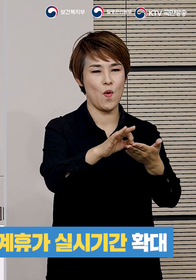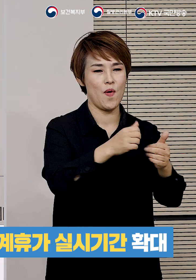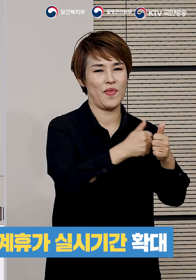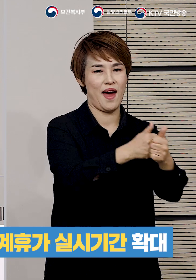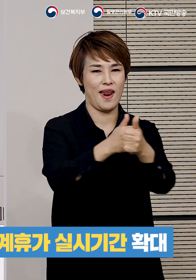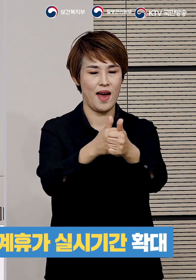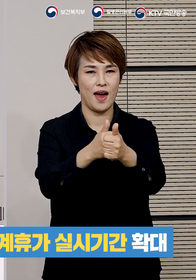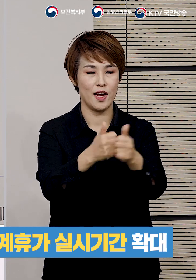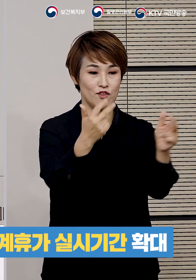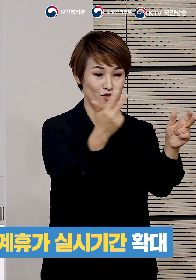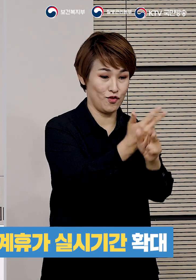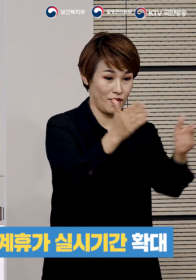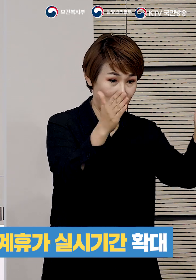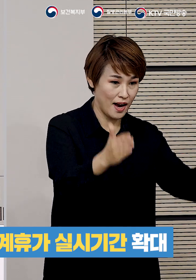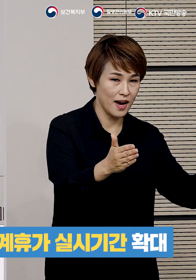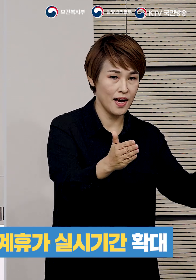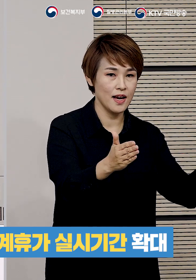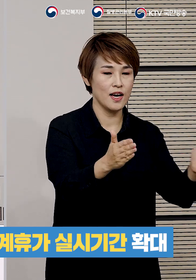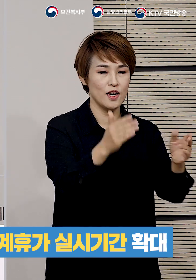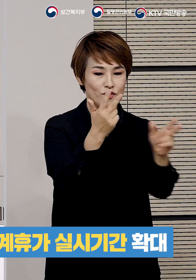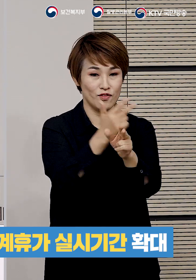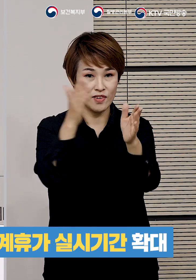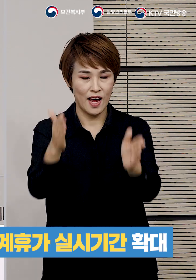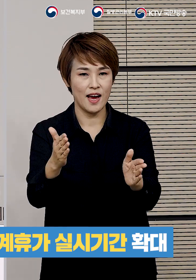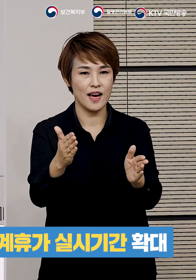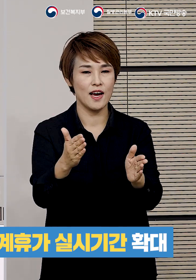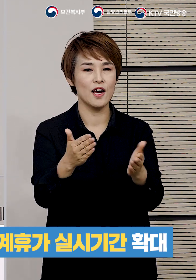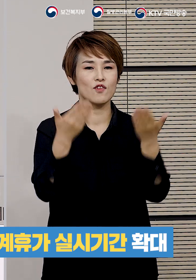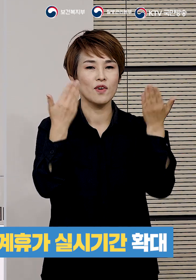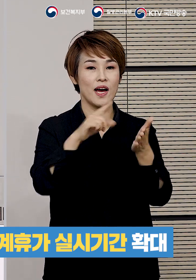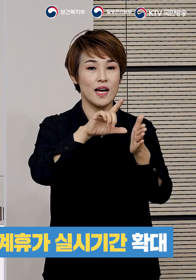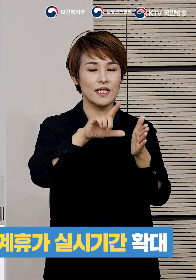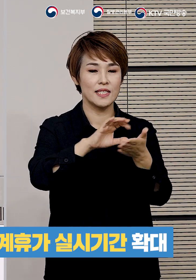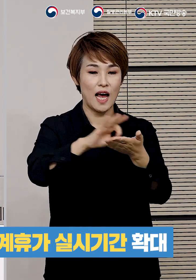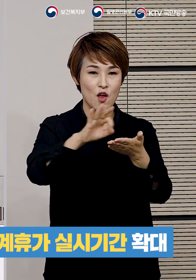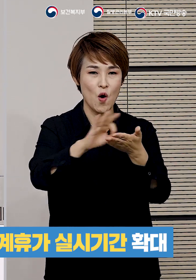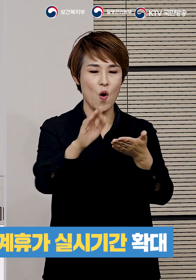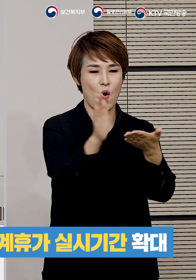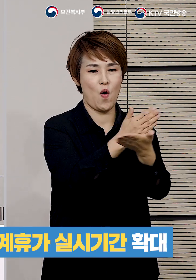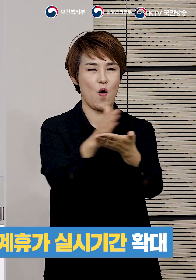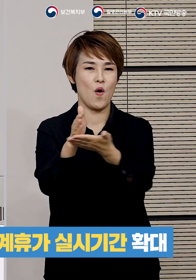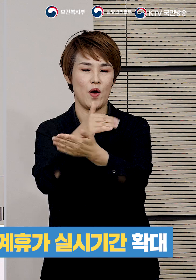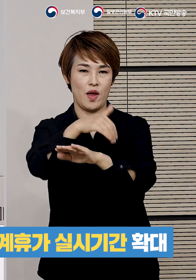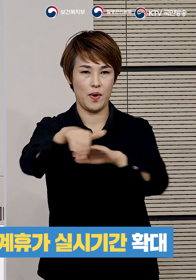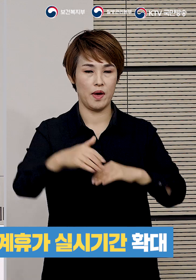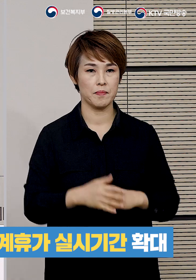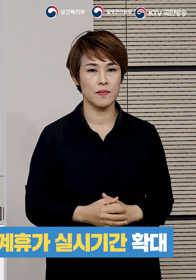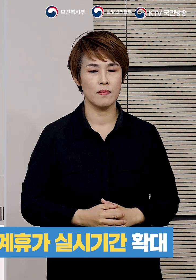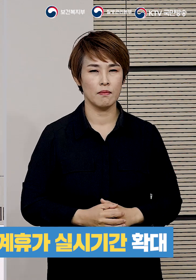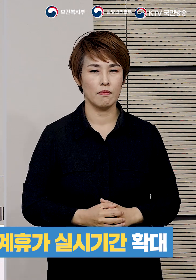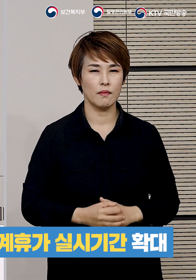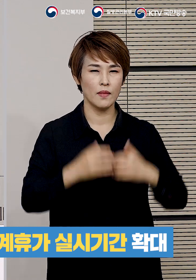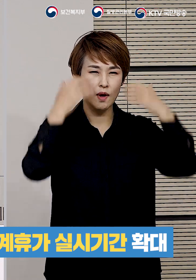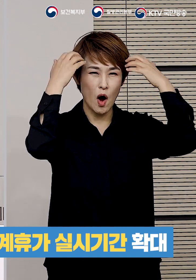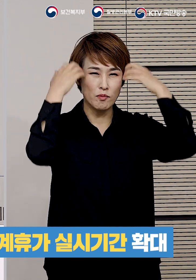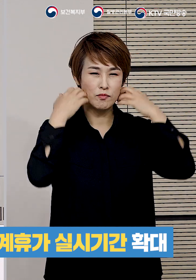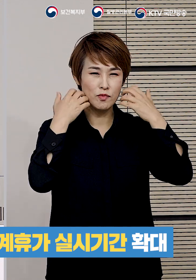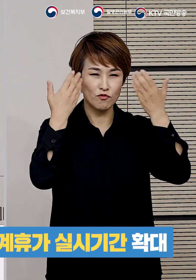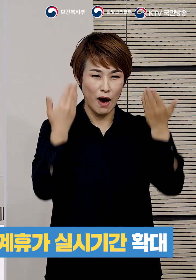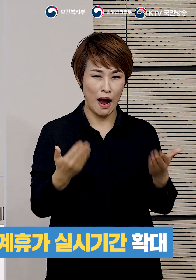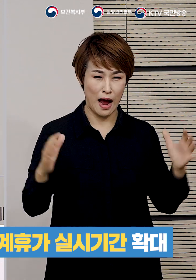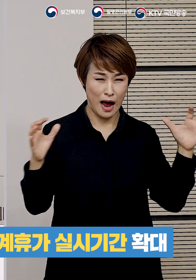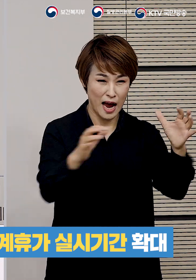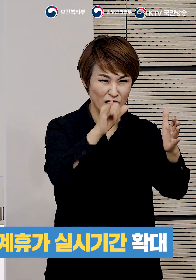적용하여 주별로 휴가 사용 일수가 골고루 분산될 수 있도록 하였습니다. 이를 통해 성수기